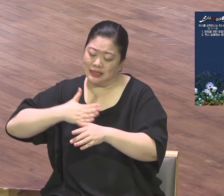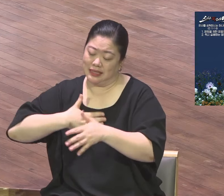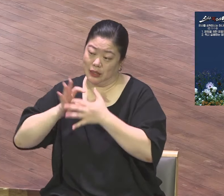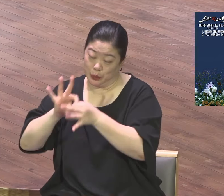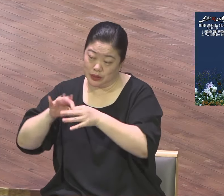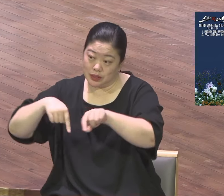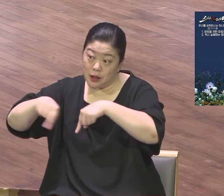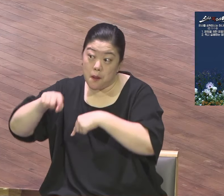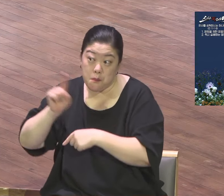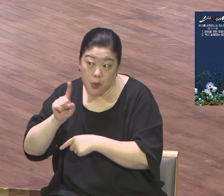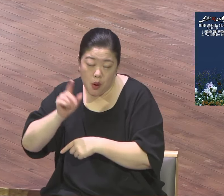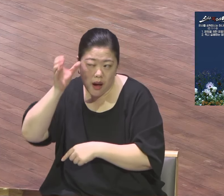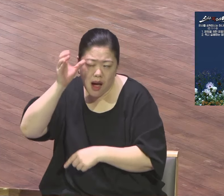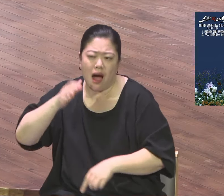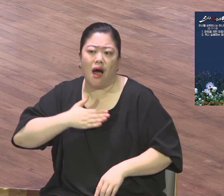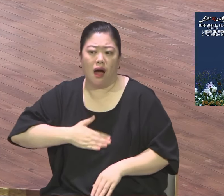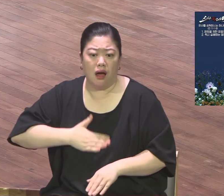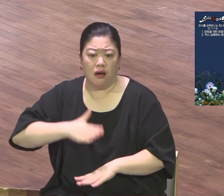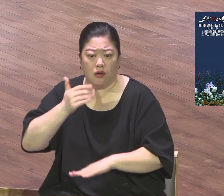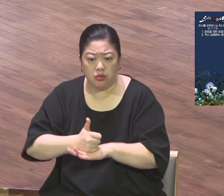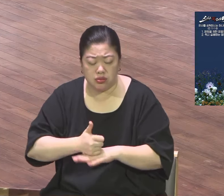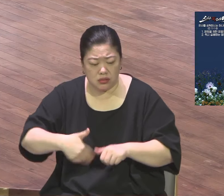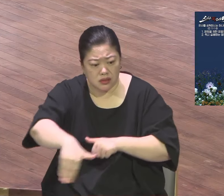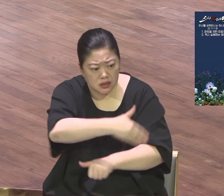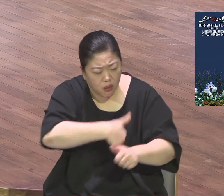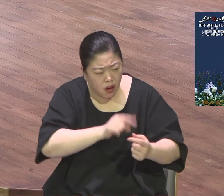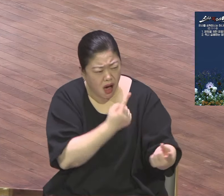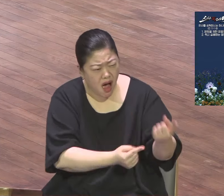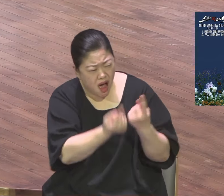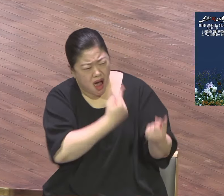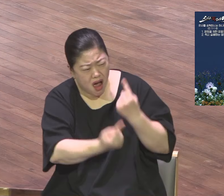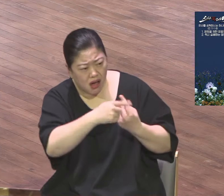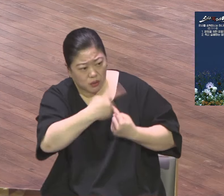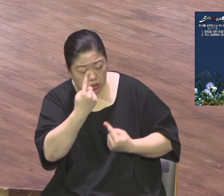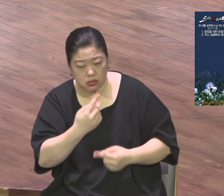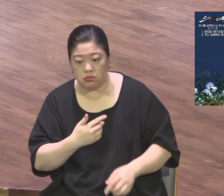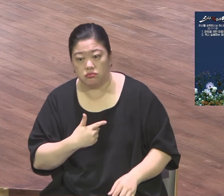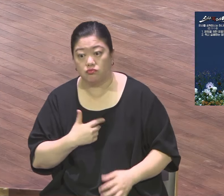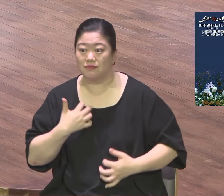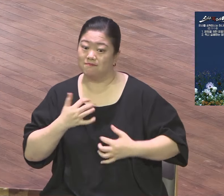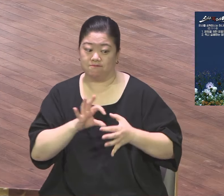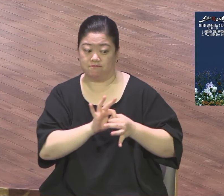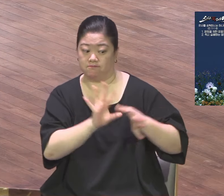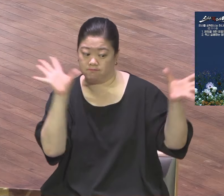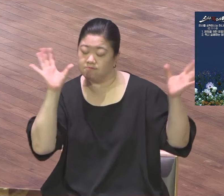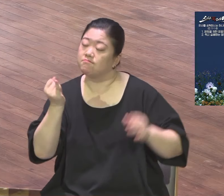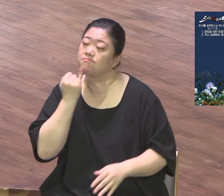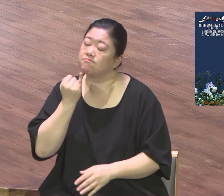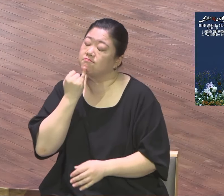위해서 예비된 상급이 크기 때문에 영혼을 위해서 내가 맞기 때문에 이거는 큰 상급이다.